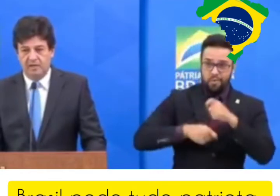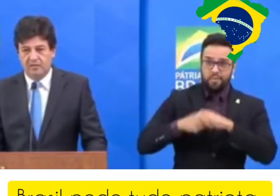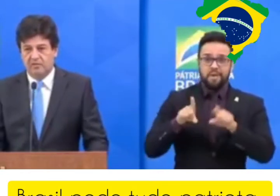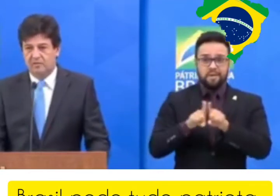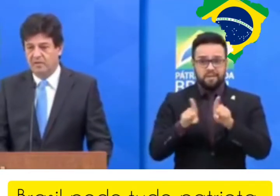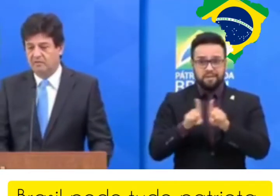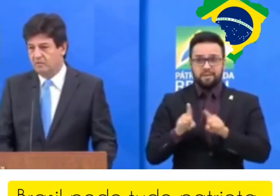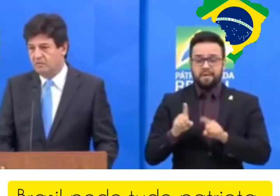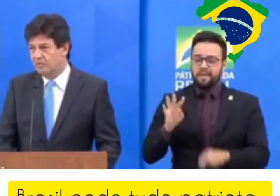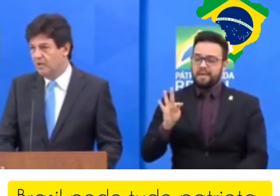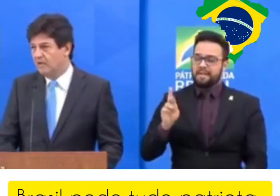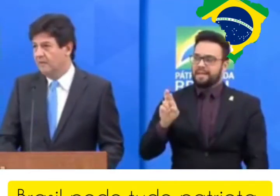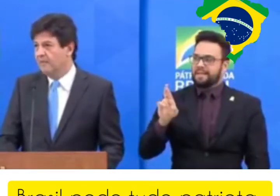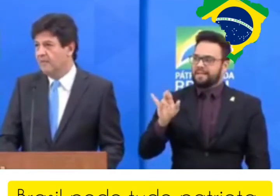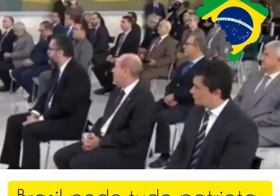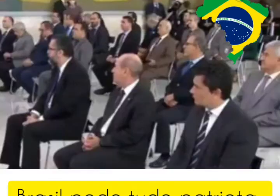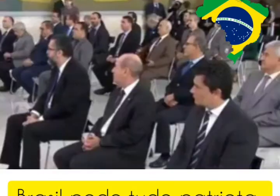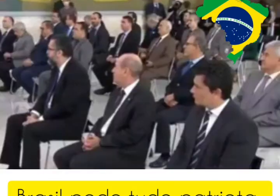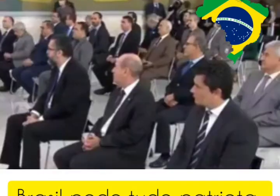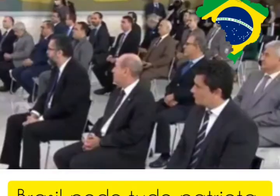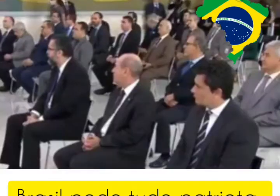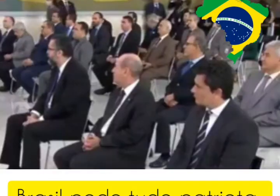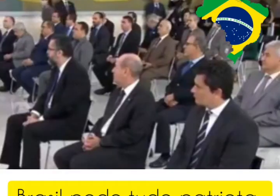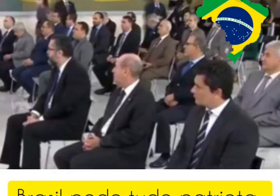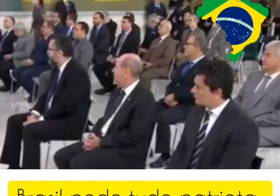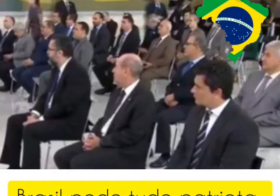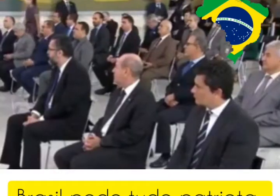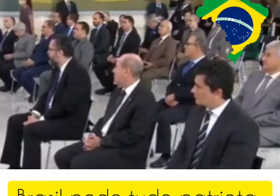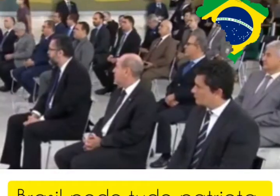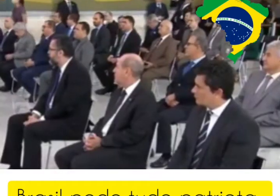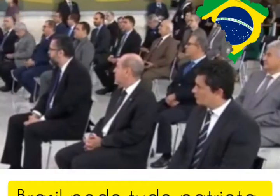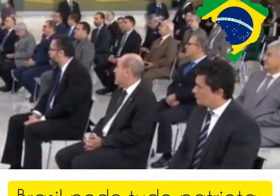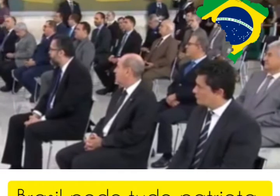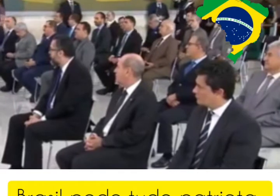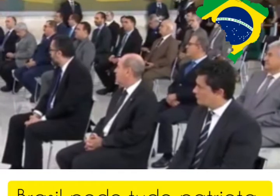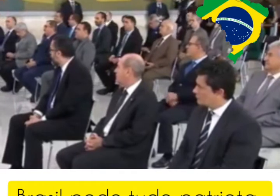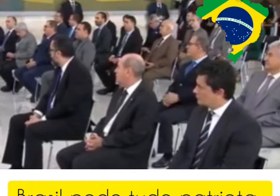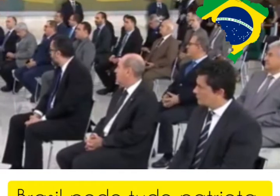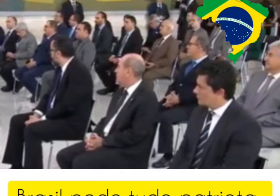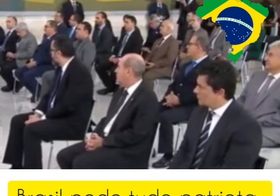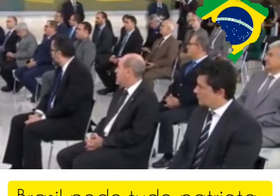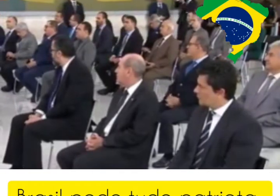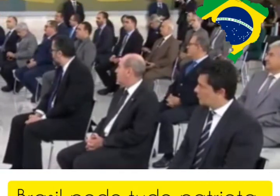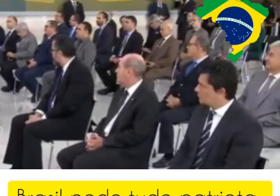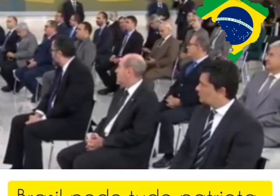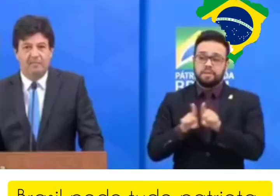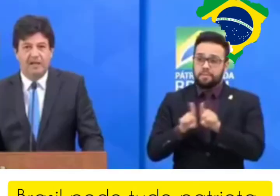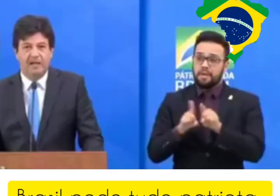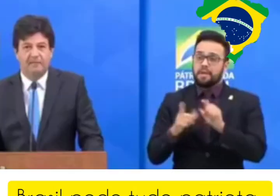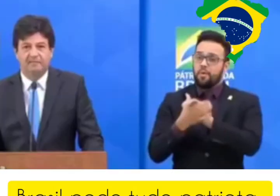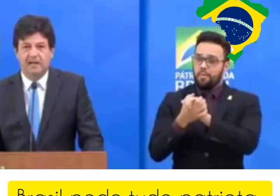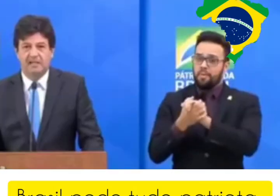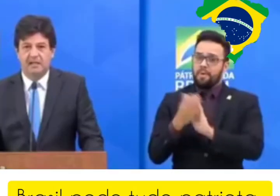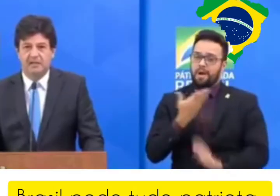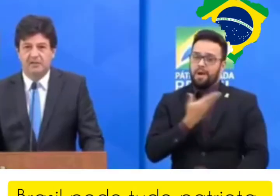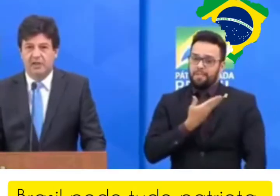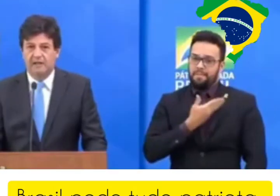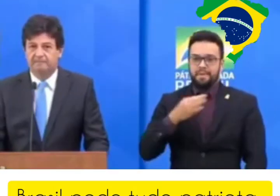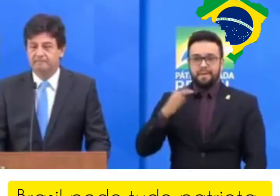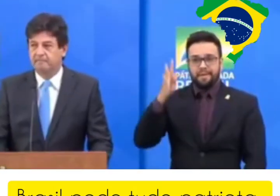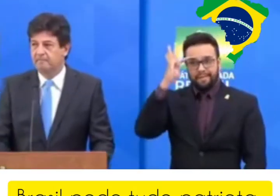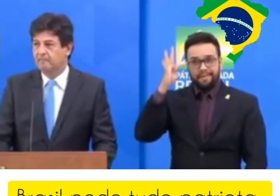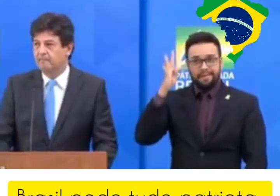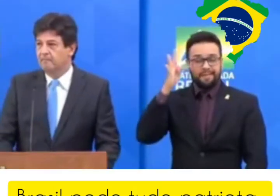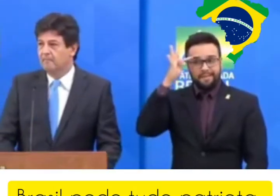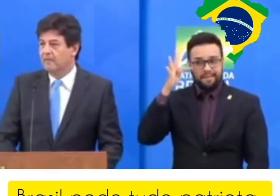ministro Tarcísio, da Infraestrutura, a minha conterrânea, amiga de família, Tereza